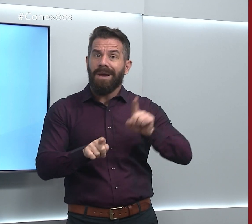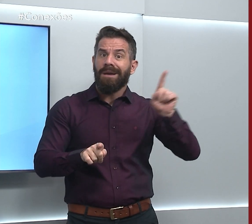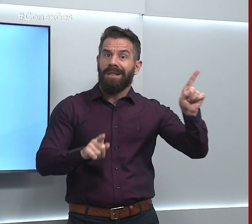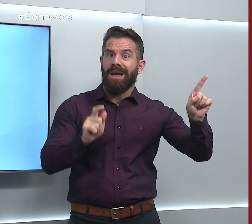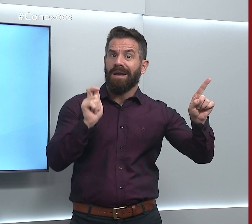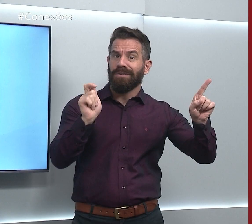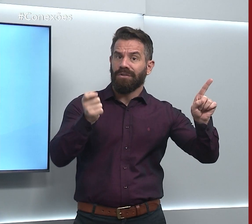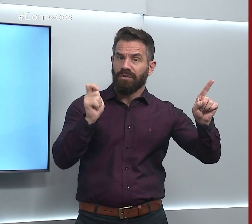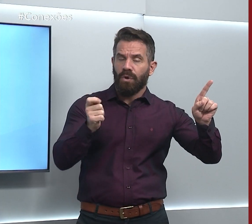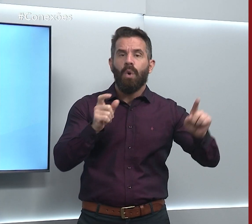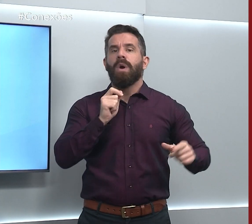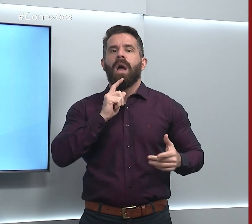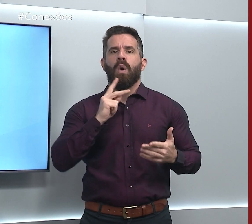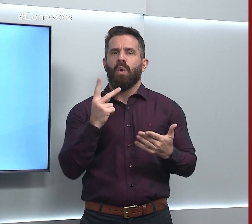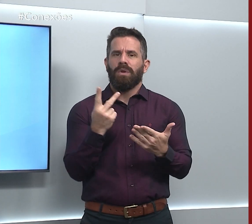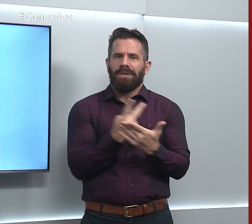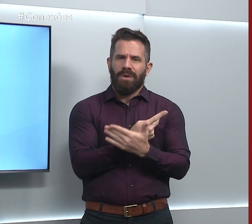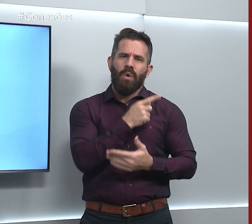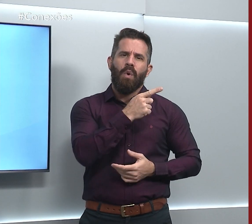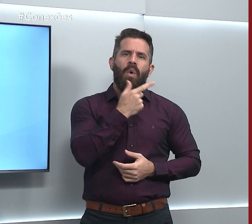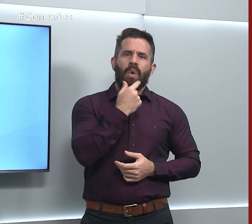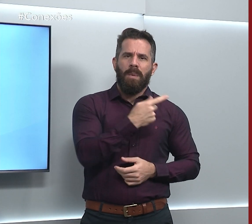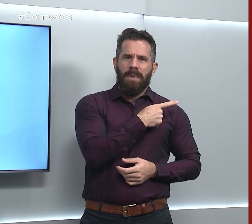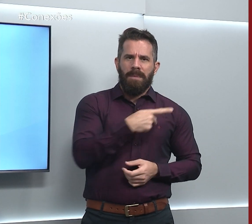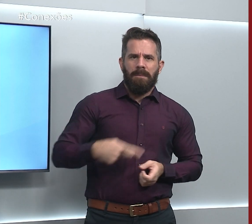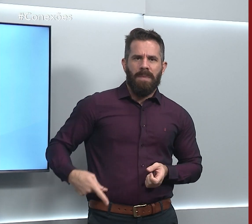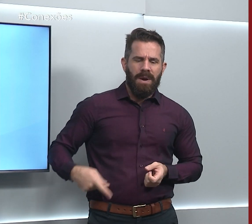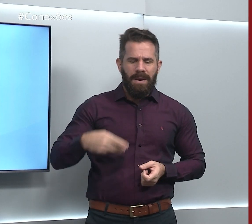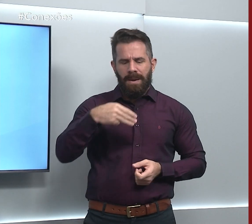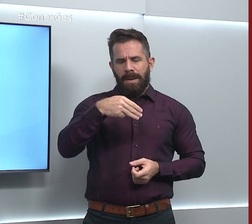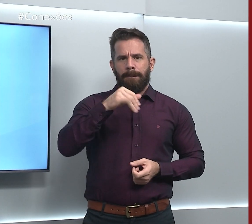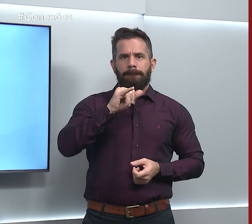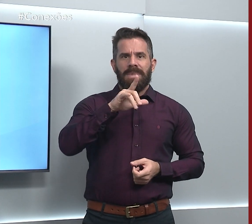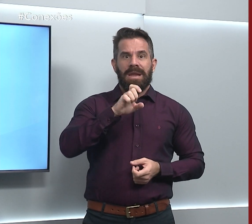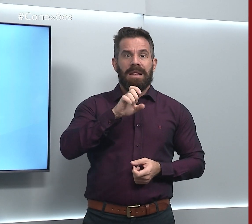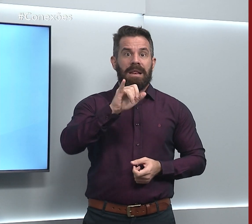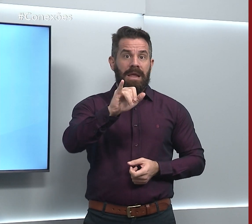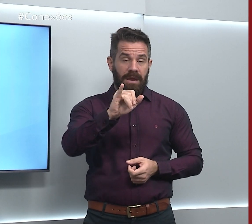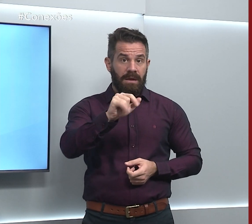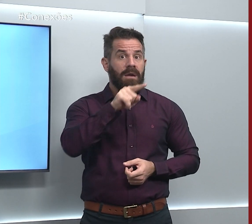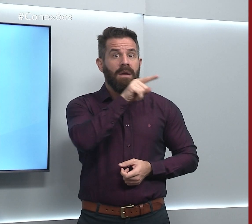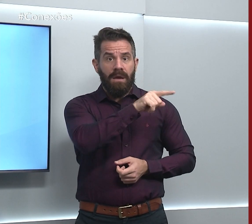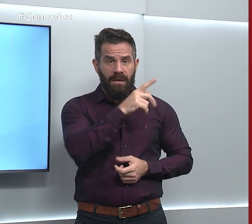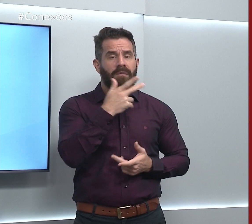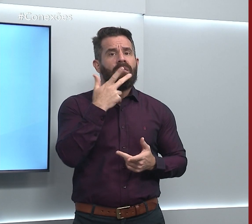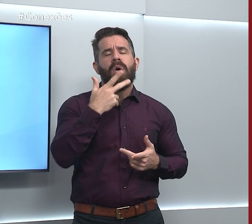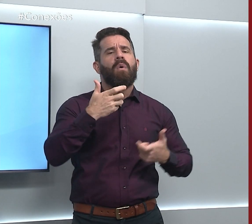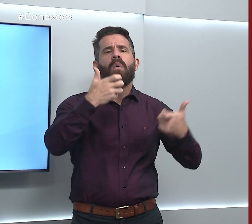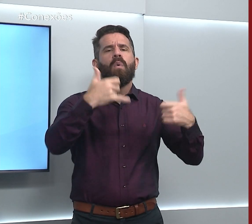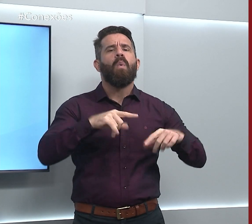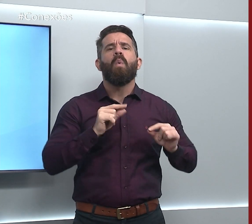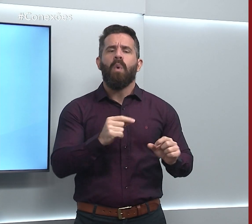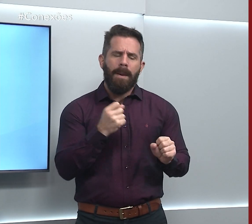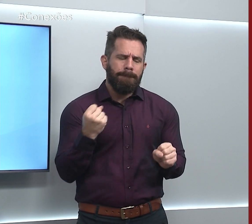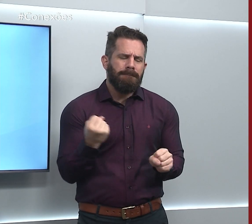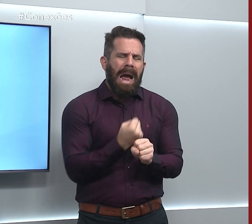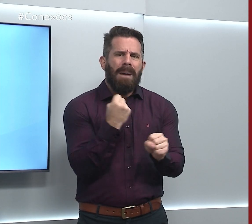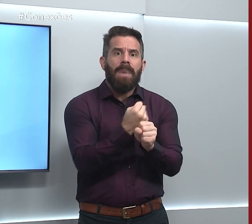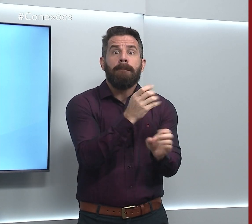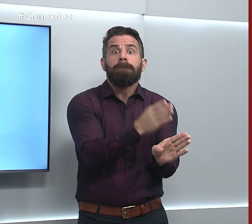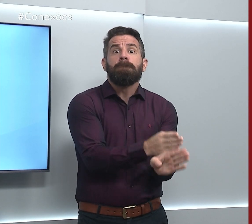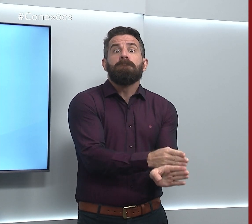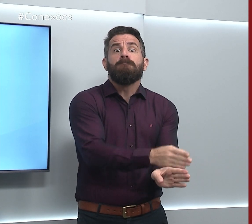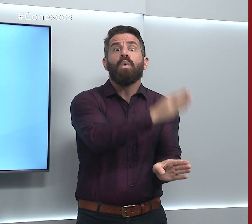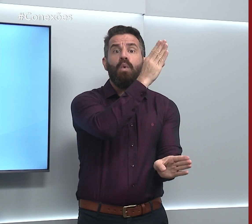governo de Javier Milei anunciou a construção de um muro com a Bolívia, semelhante ao que os Estados Unidos